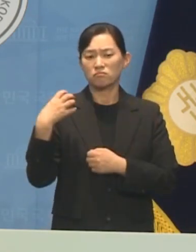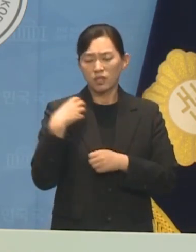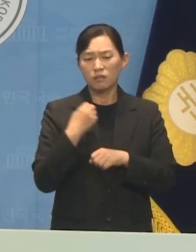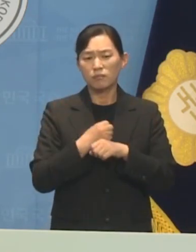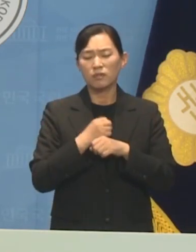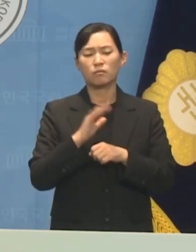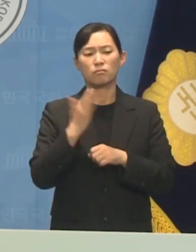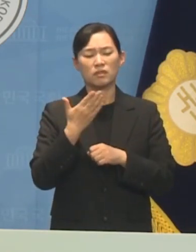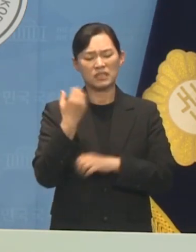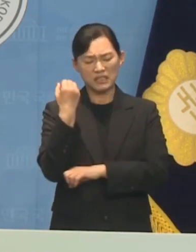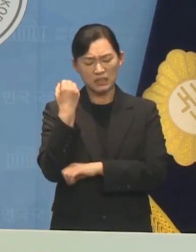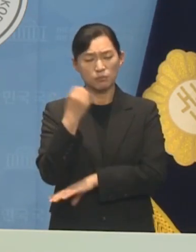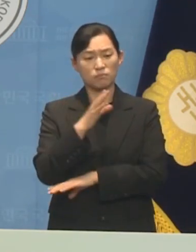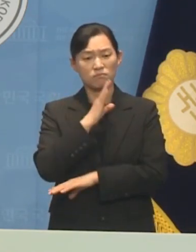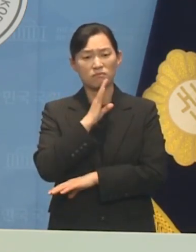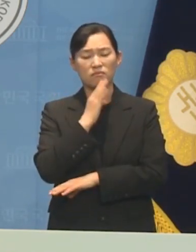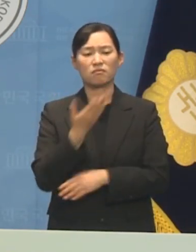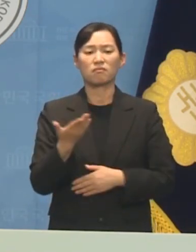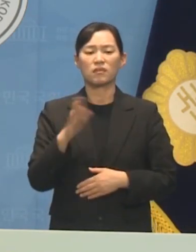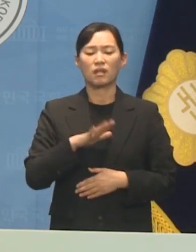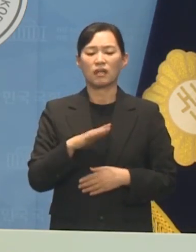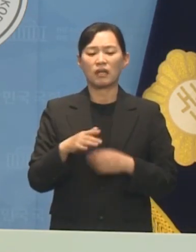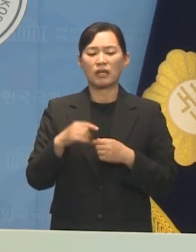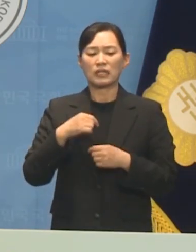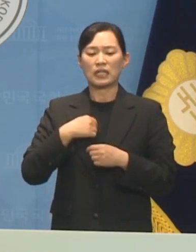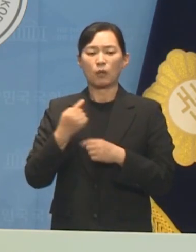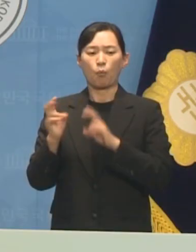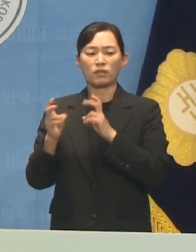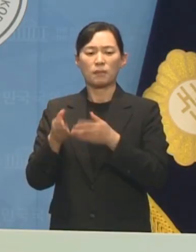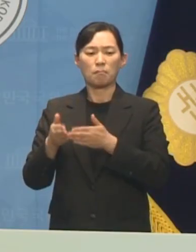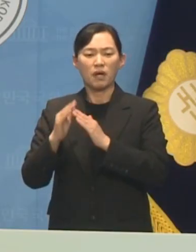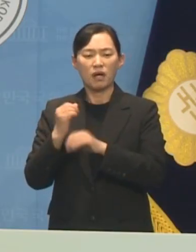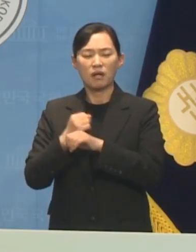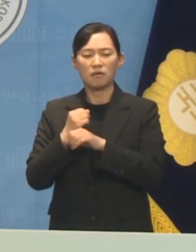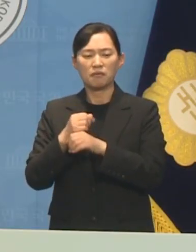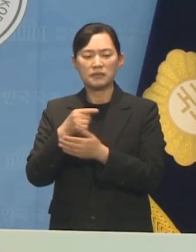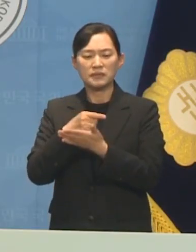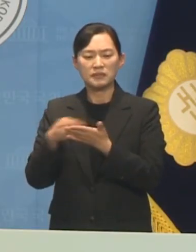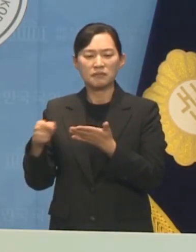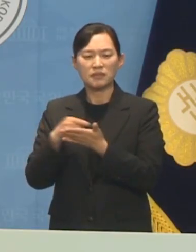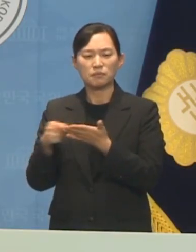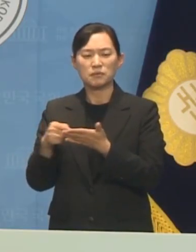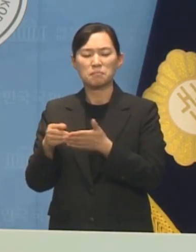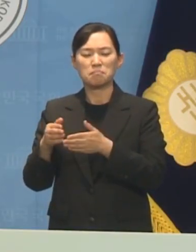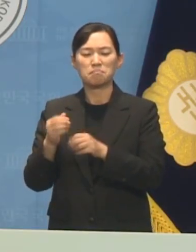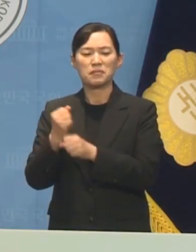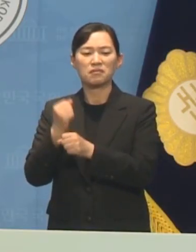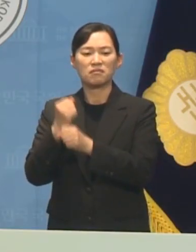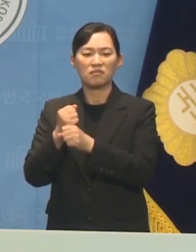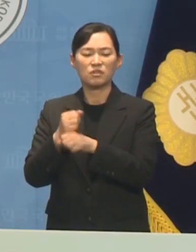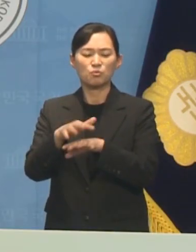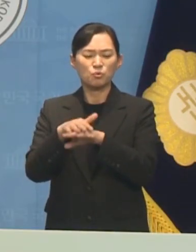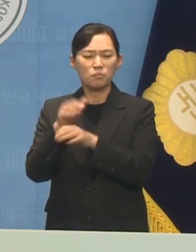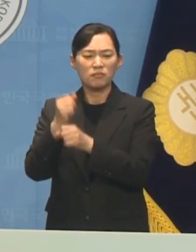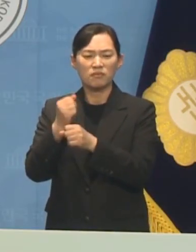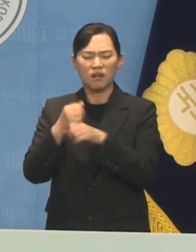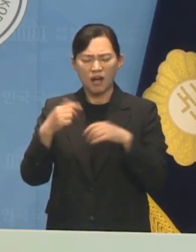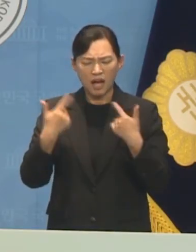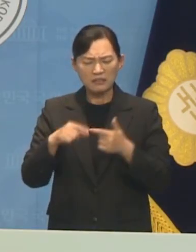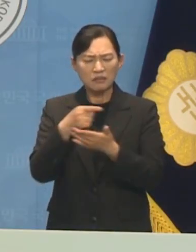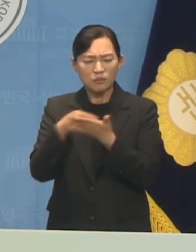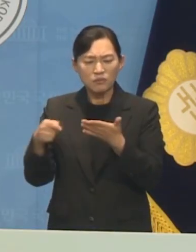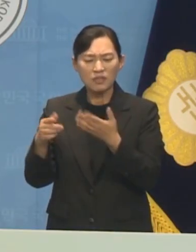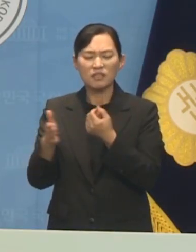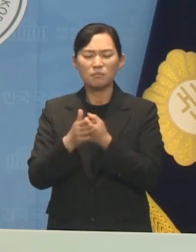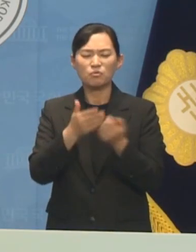할 기본을 다하지 않고 자회사를 설립하여 적자를 발생시킬 수밖에 없는 구조를 만들어 항상